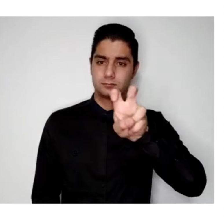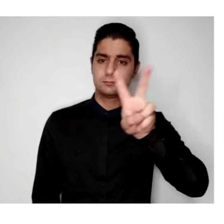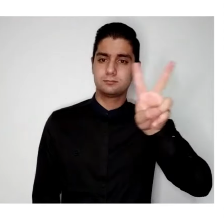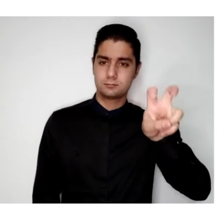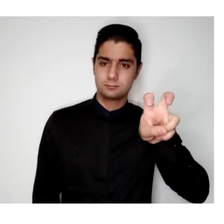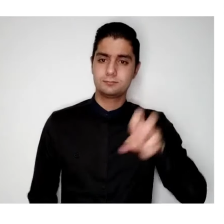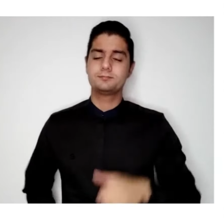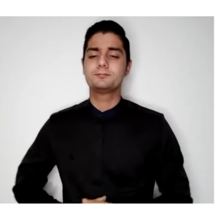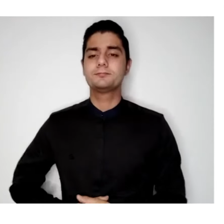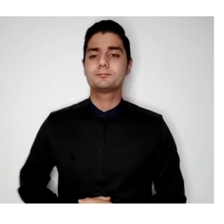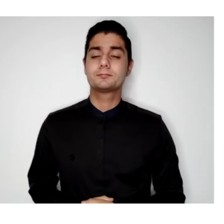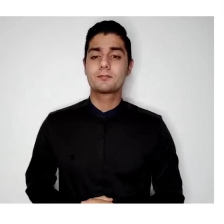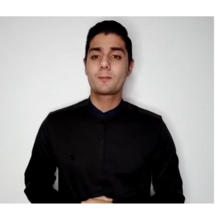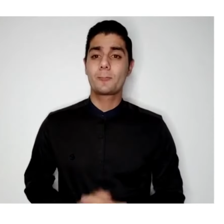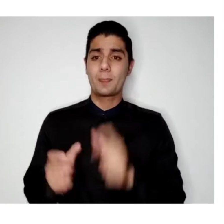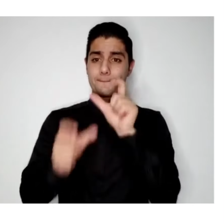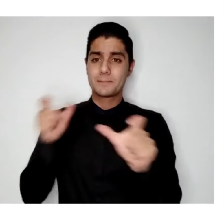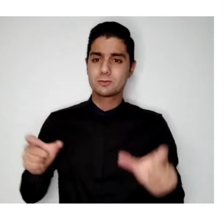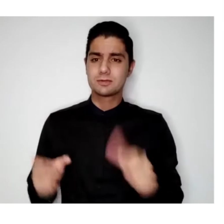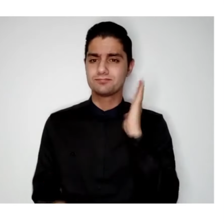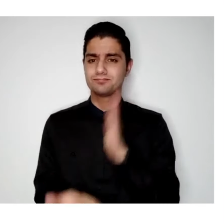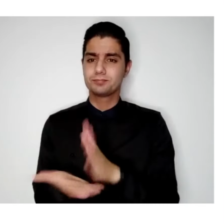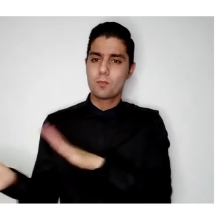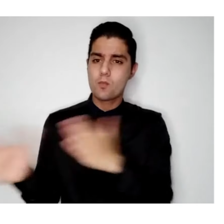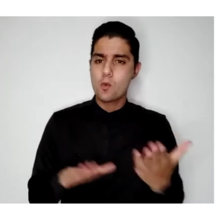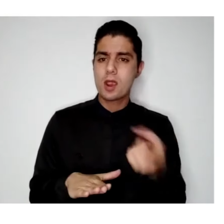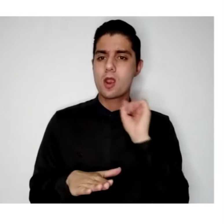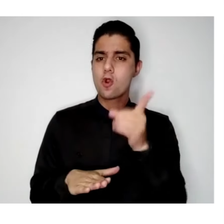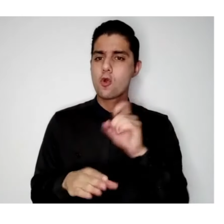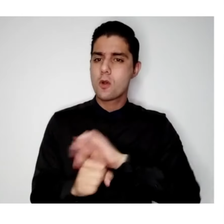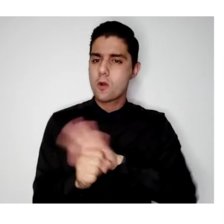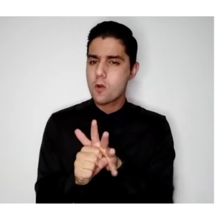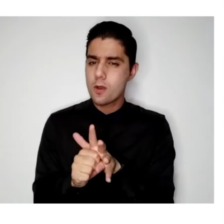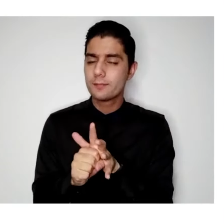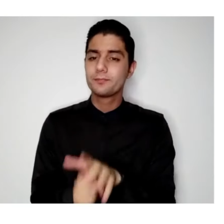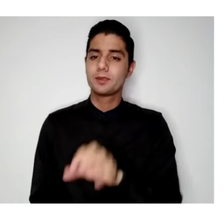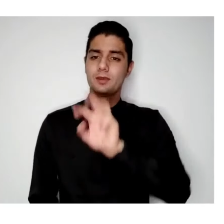56.377. Número de personas muertas.